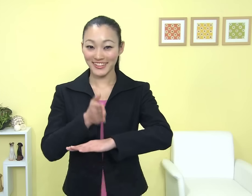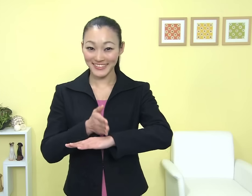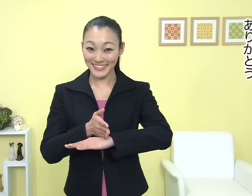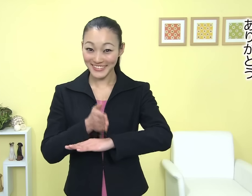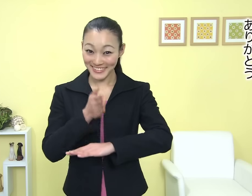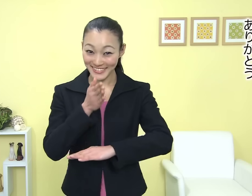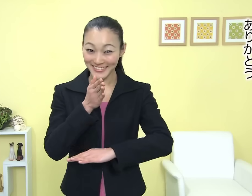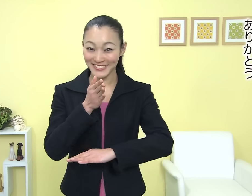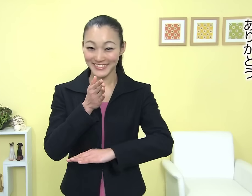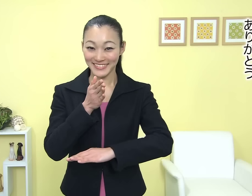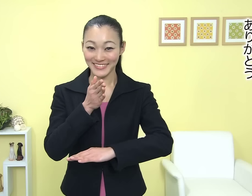ありがとう。